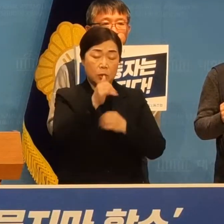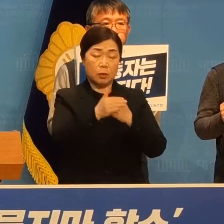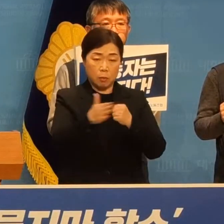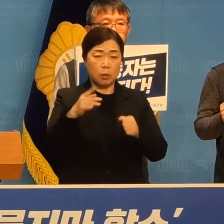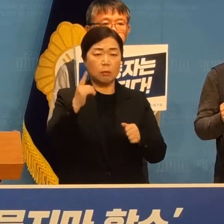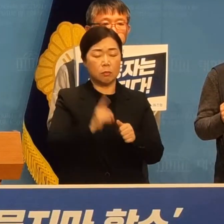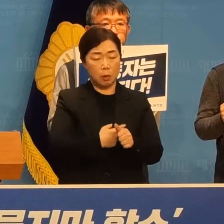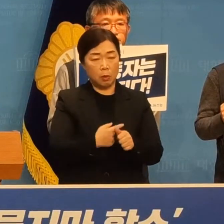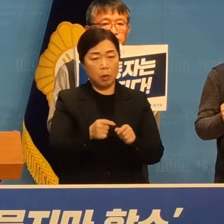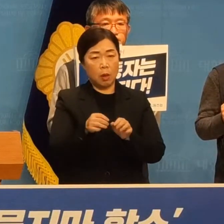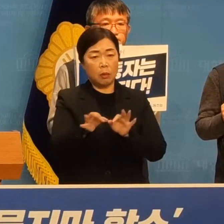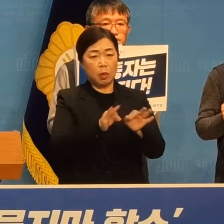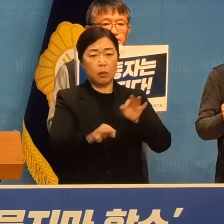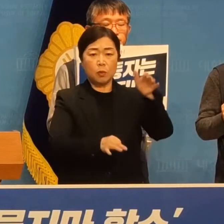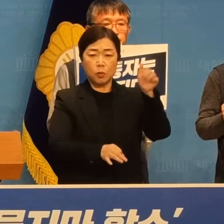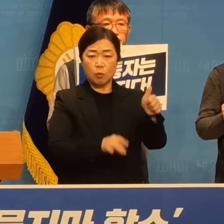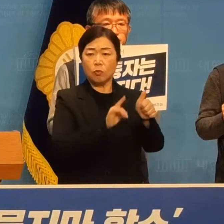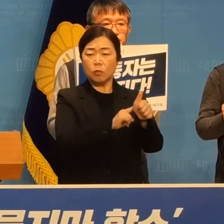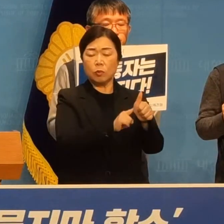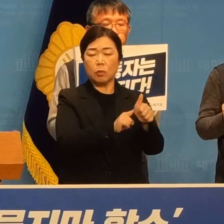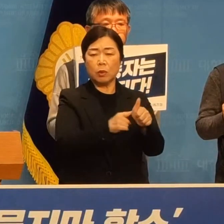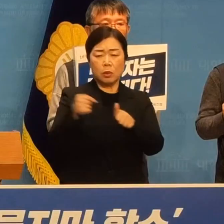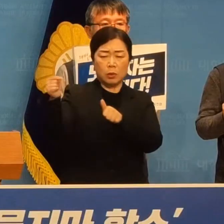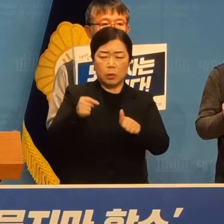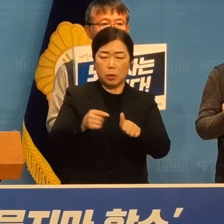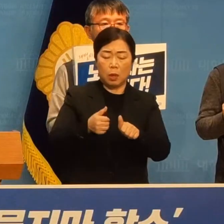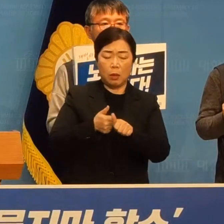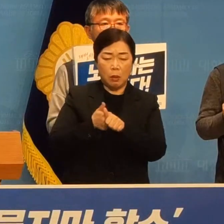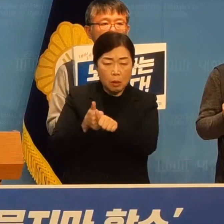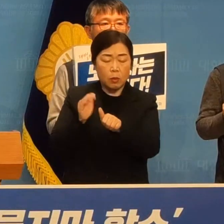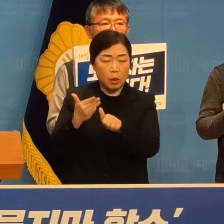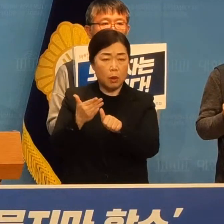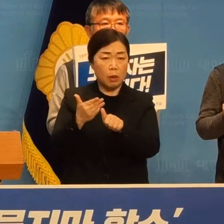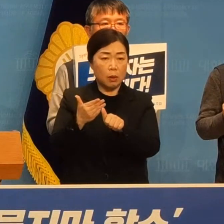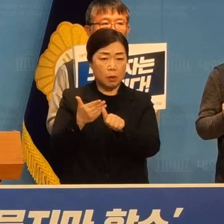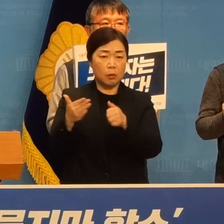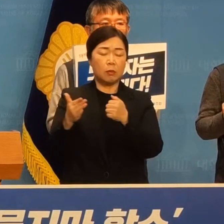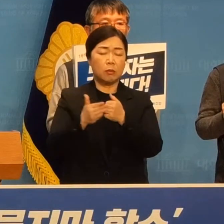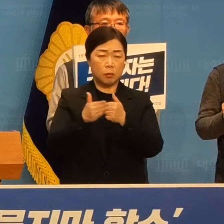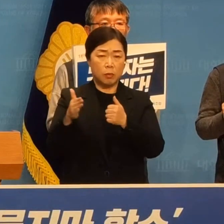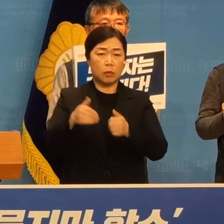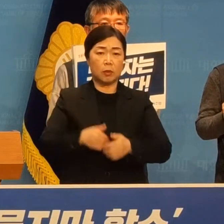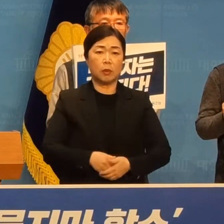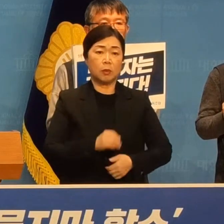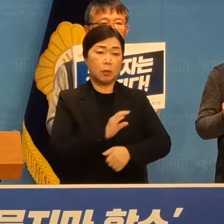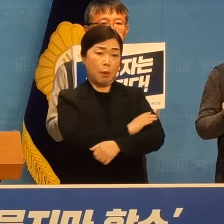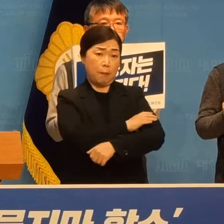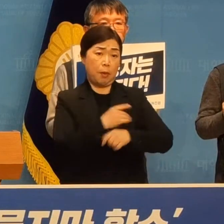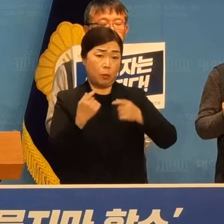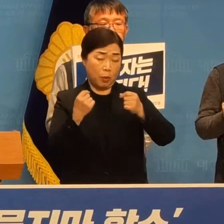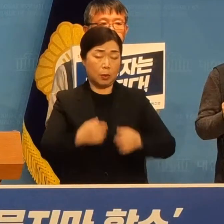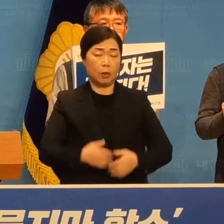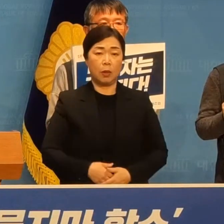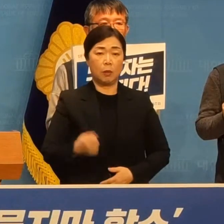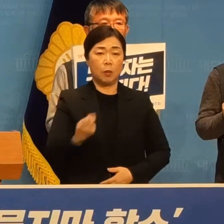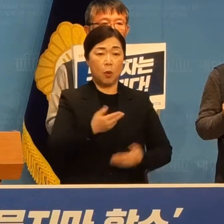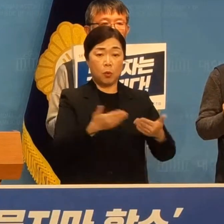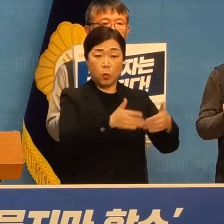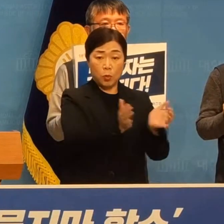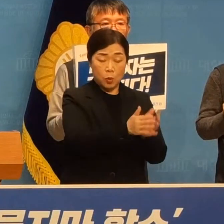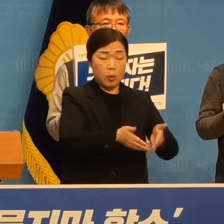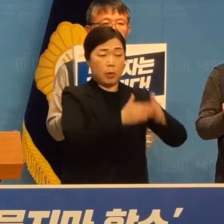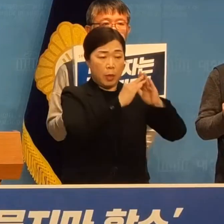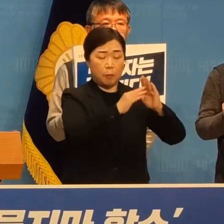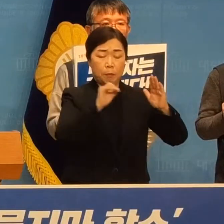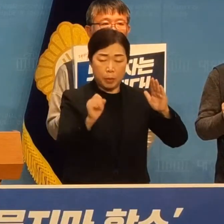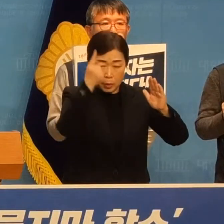대리점주들은 지시에 따를 수밖에 없는 구조로 보인다라며 또 노조가 설립되자마자